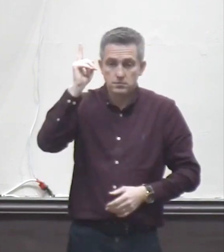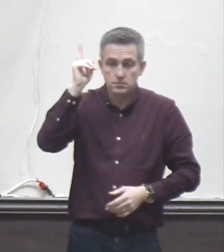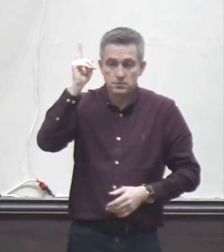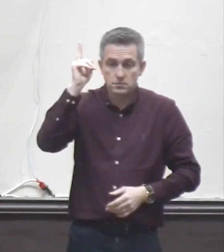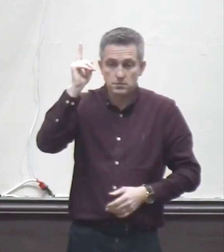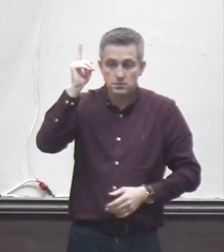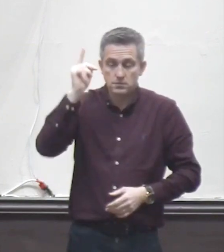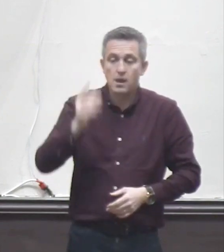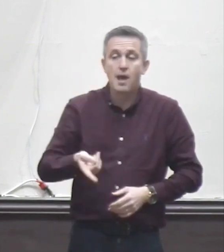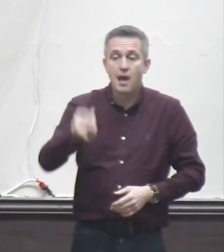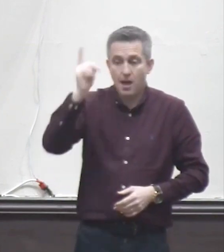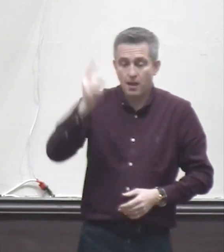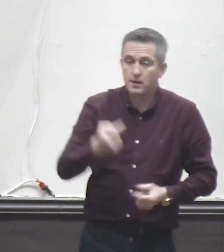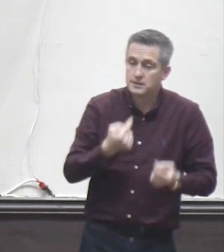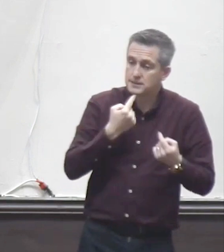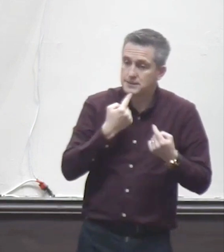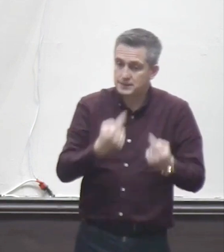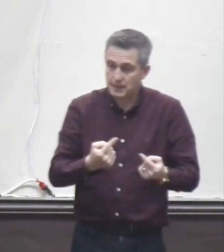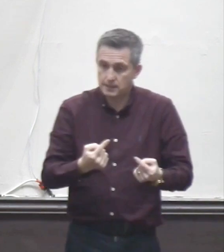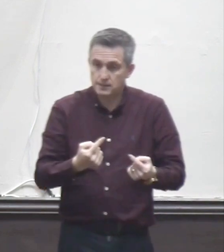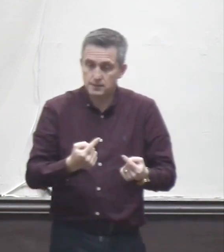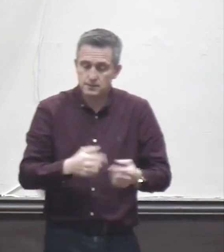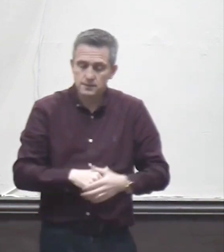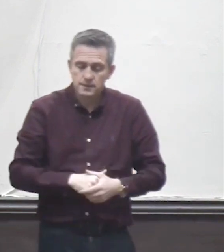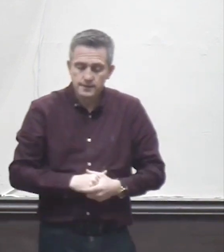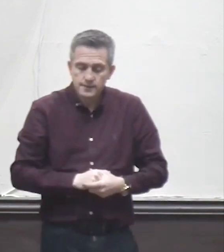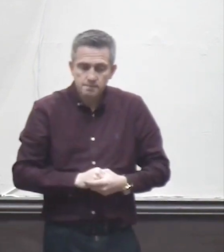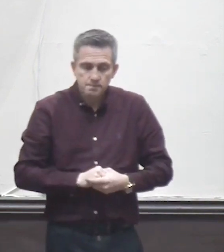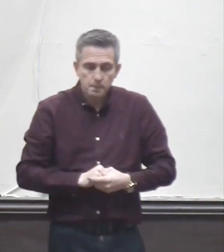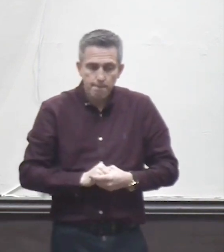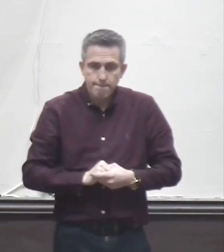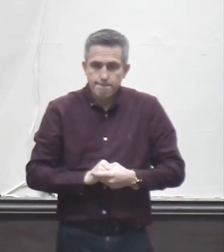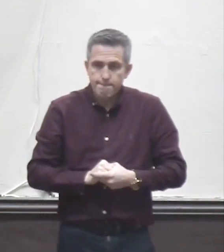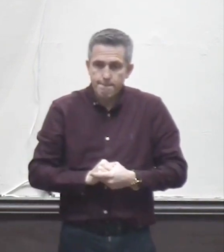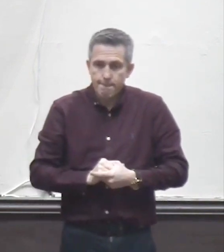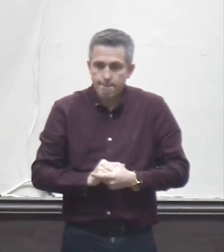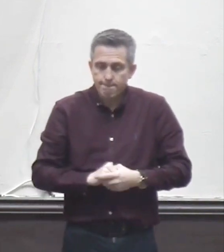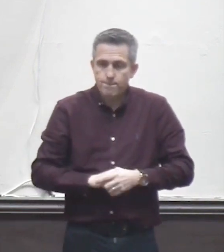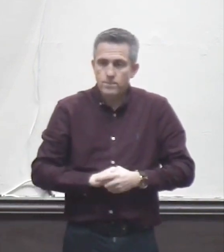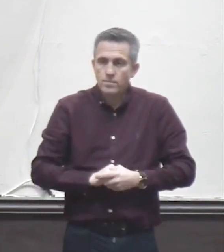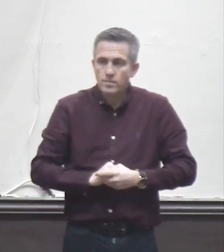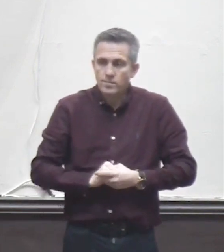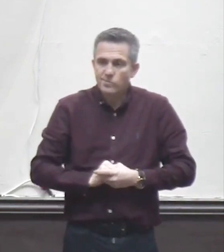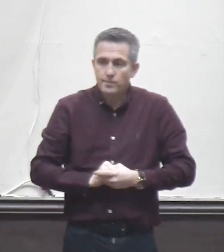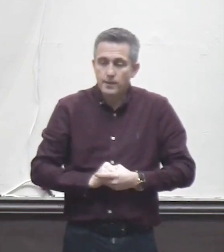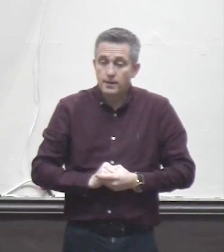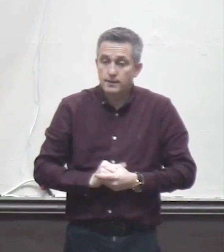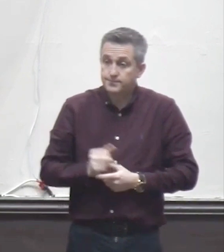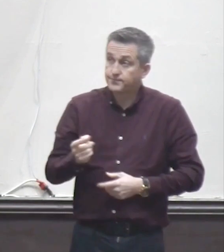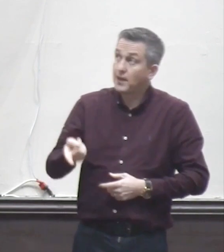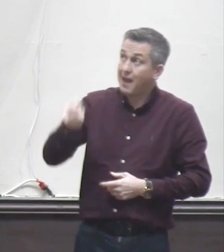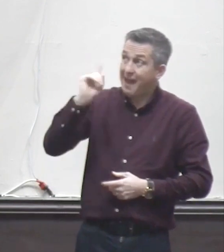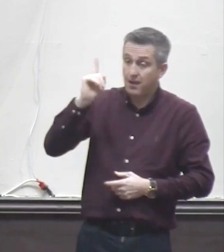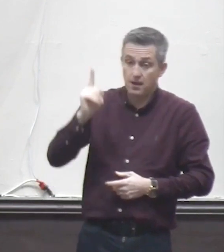Allah Azza wa Jal, he says in the Quran, قُلْ هُوَ اللَّهُ أَحَدْ, say, O Muhammad, that Allah Azza wa Jal is one